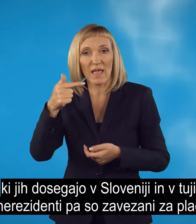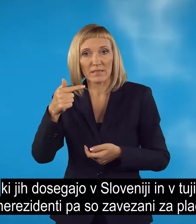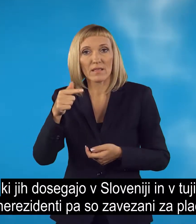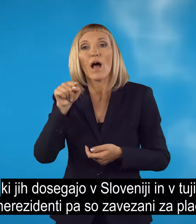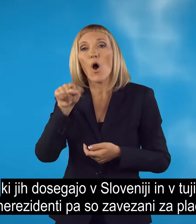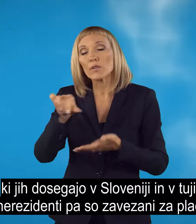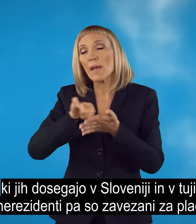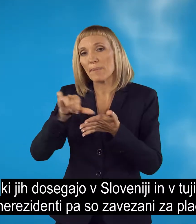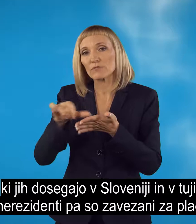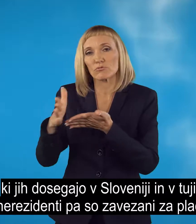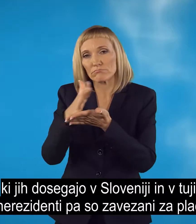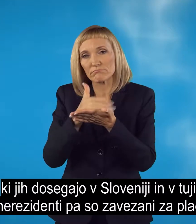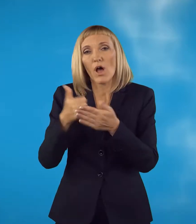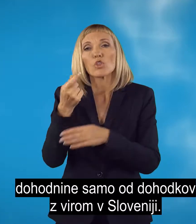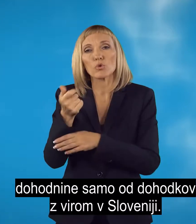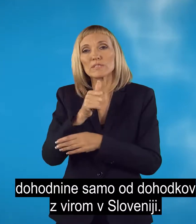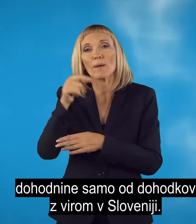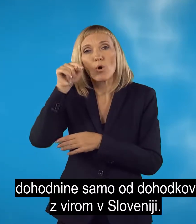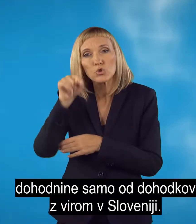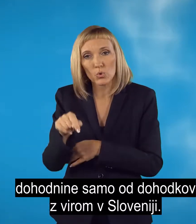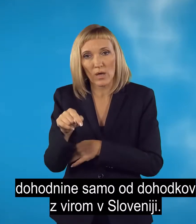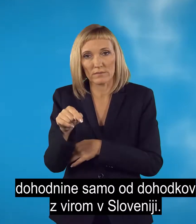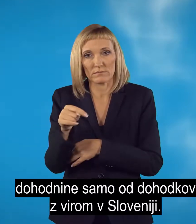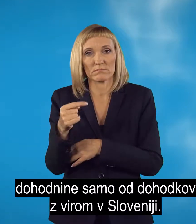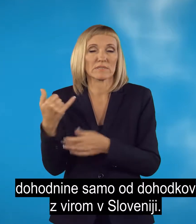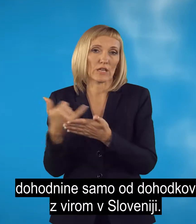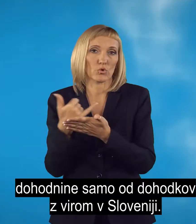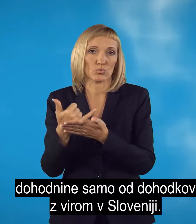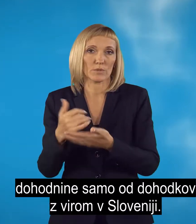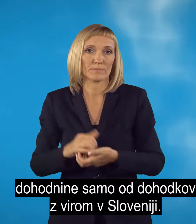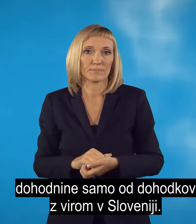nerezidenti pa so zavezani za plačilo dohodnine samo od dohodkov z virom v Sloveniji.